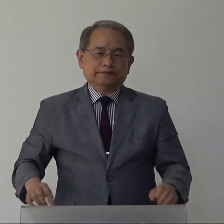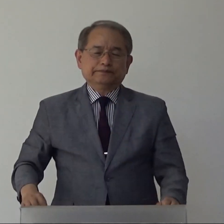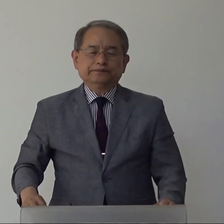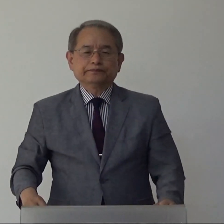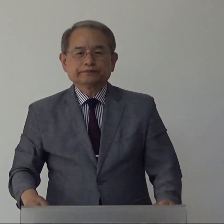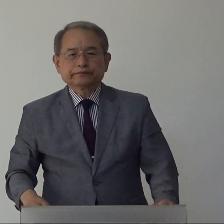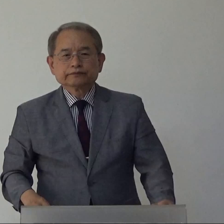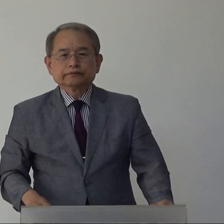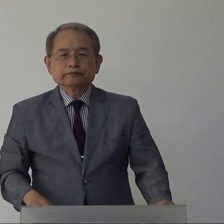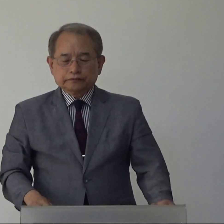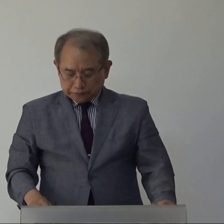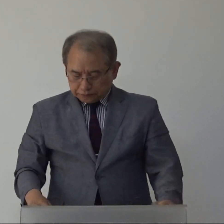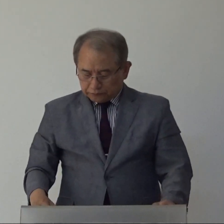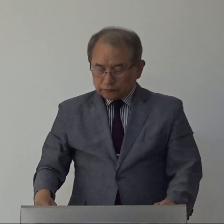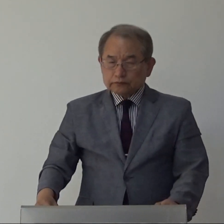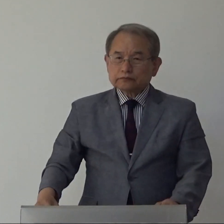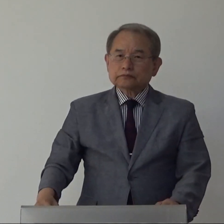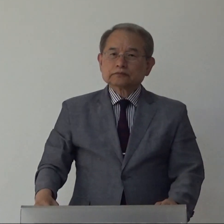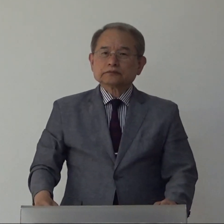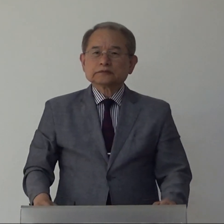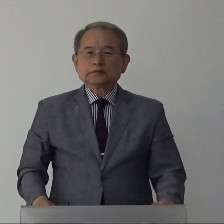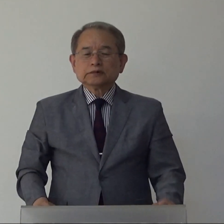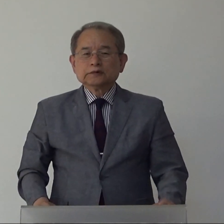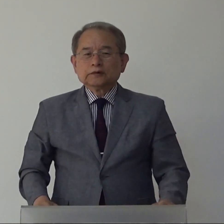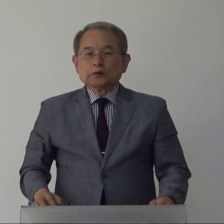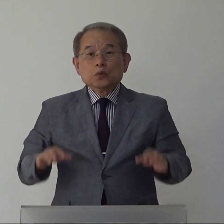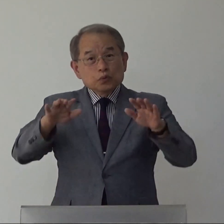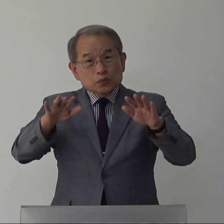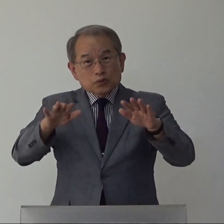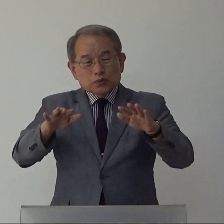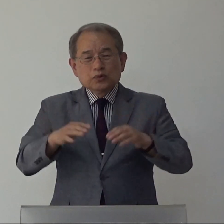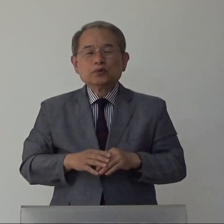서로의 식성을 배려해주고 이해하면 됩니다.